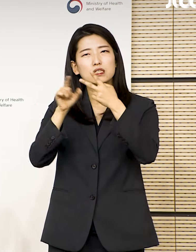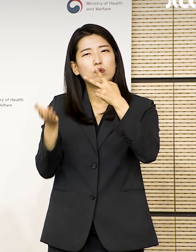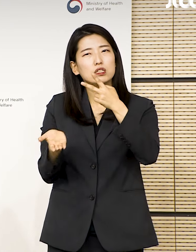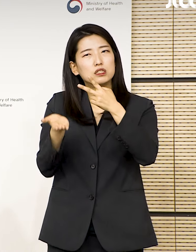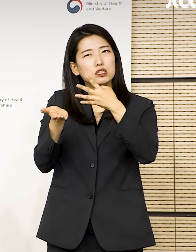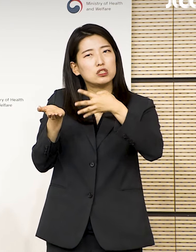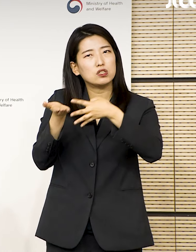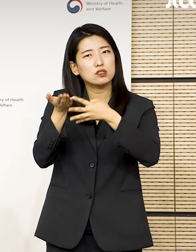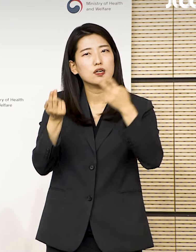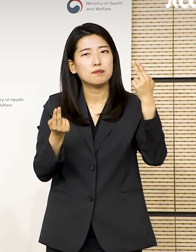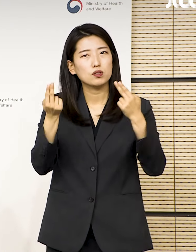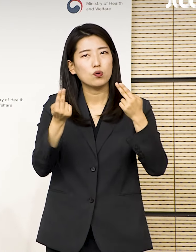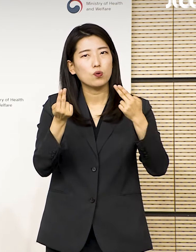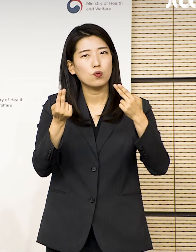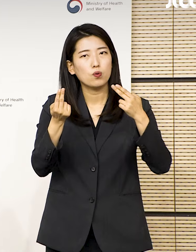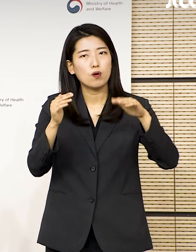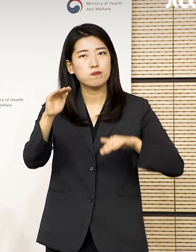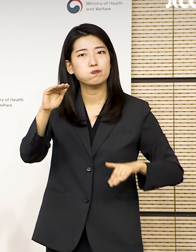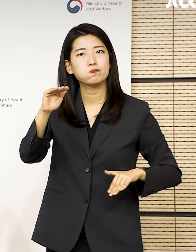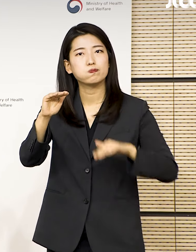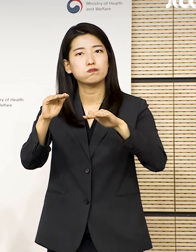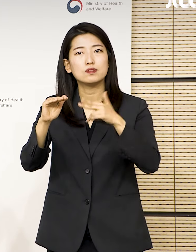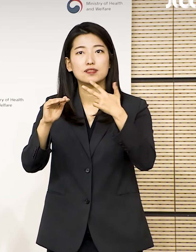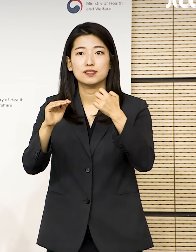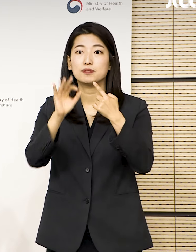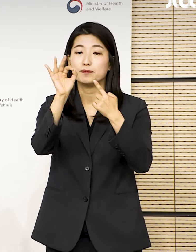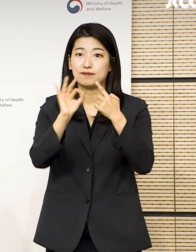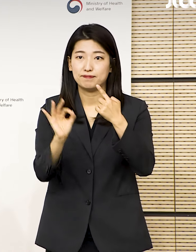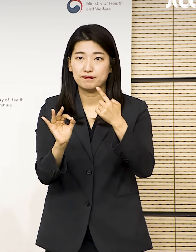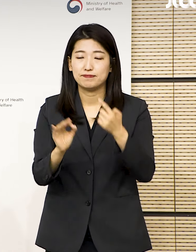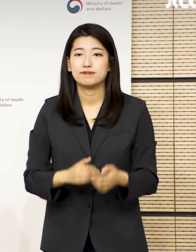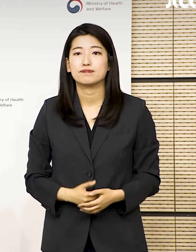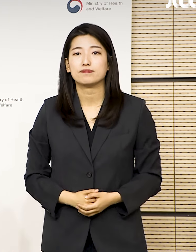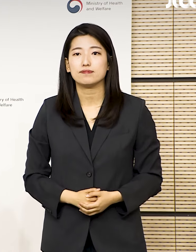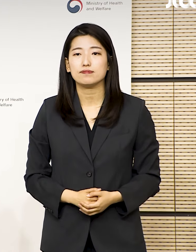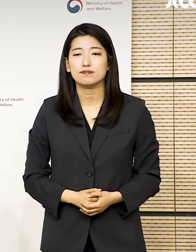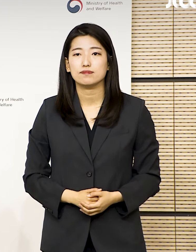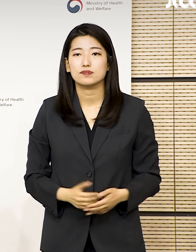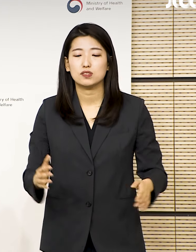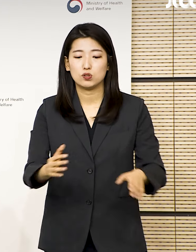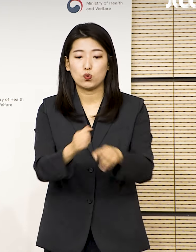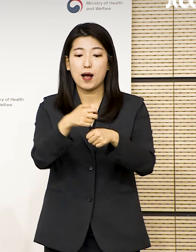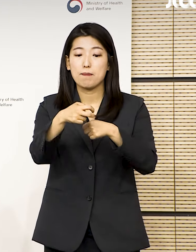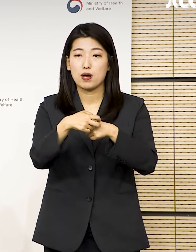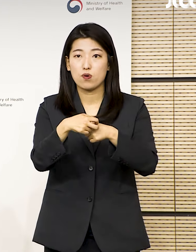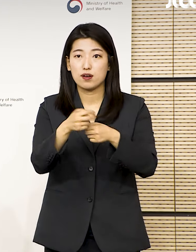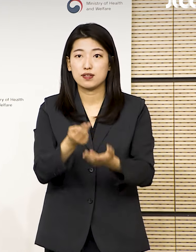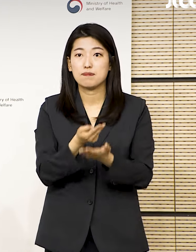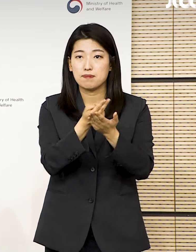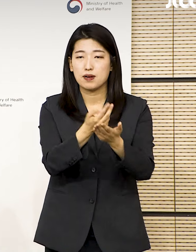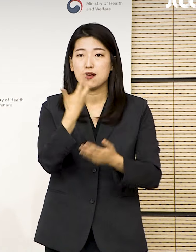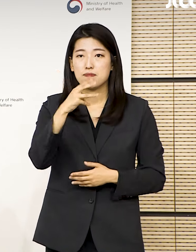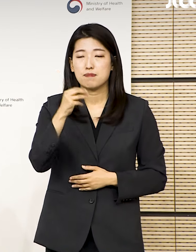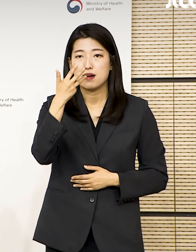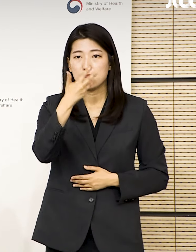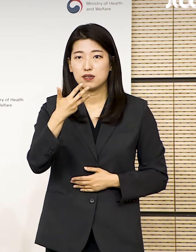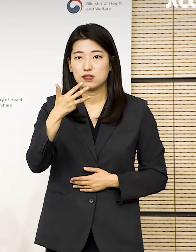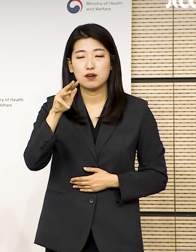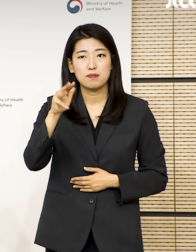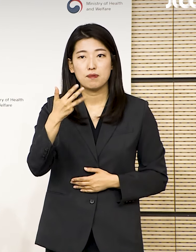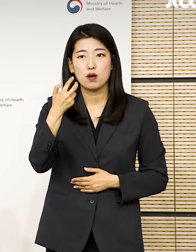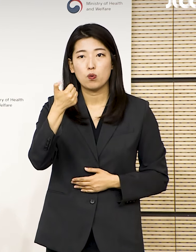71% 회복하였습니다 전체 종합병원의 이번 환자는 8885